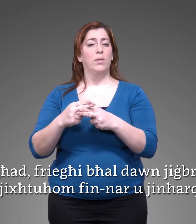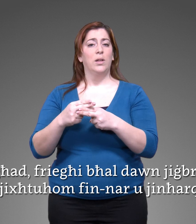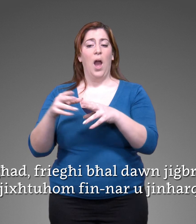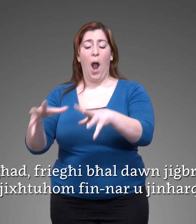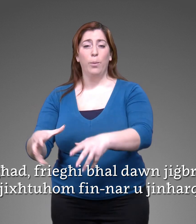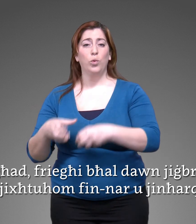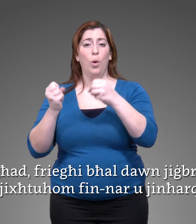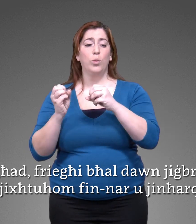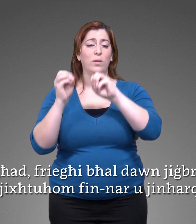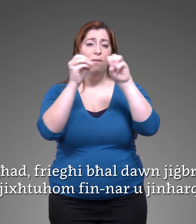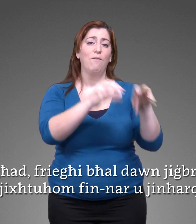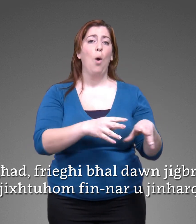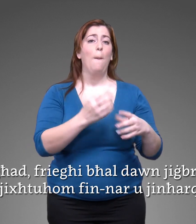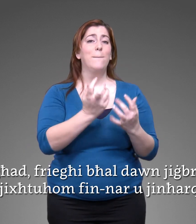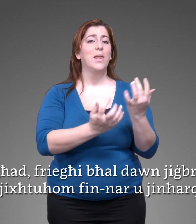jixħtuwum fin-nar U jinnħargu